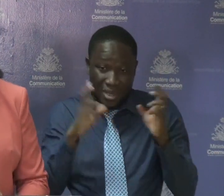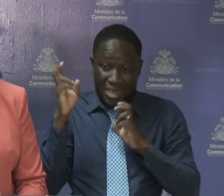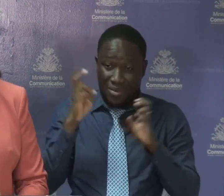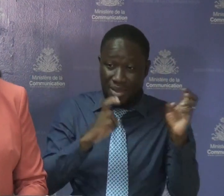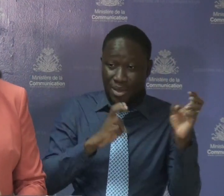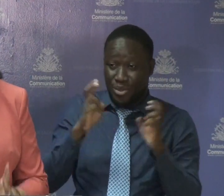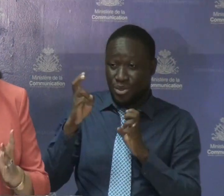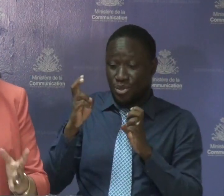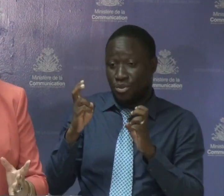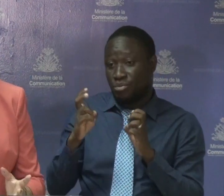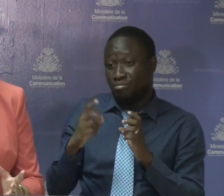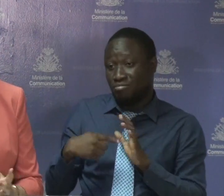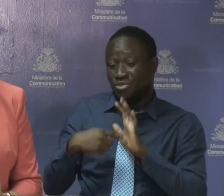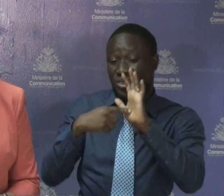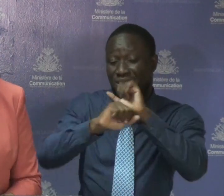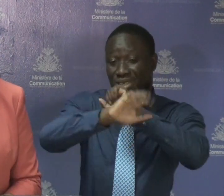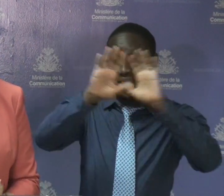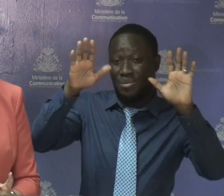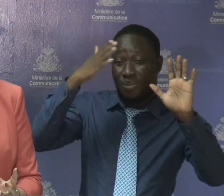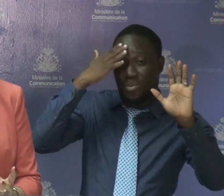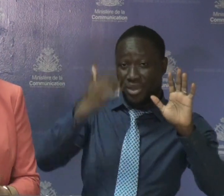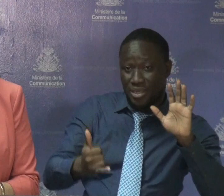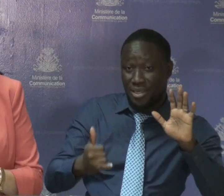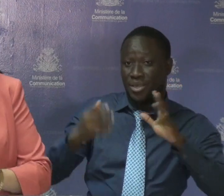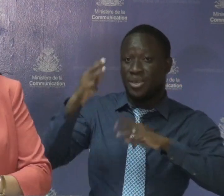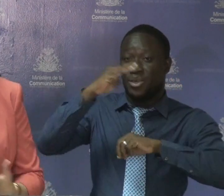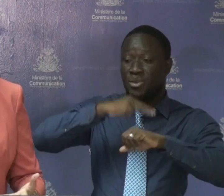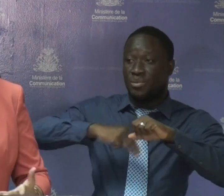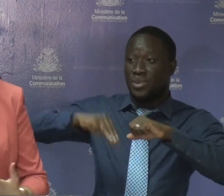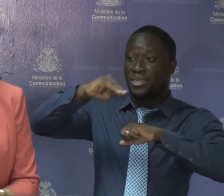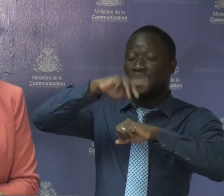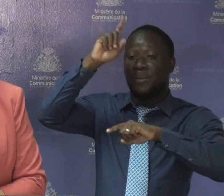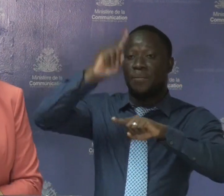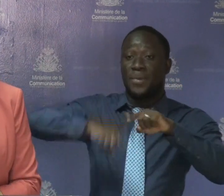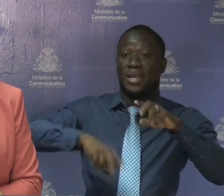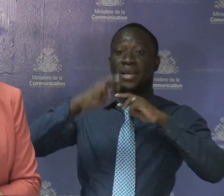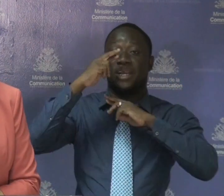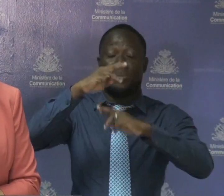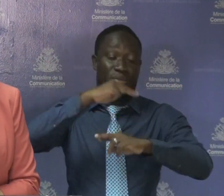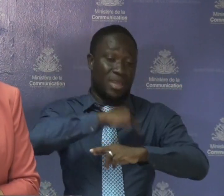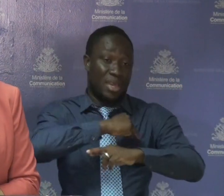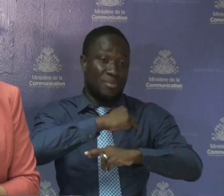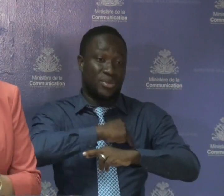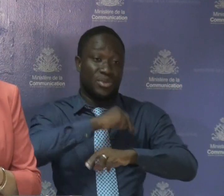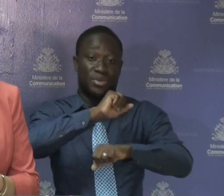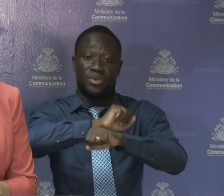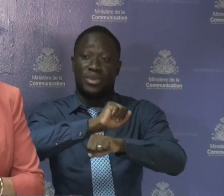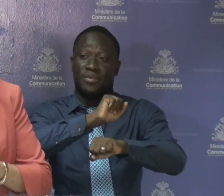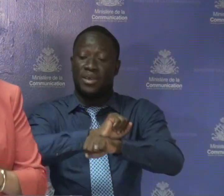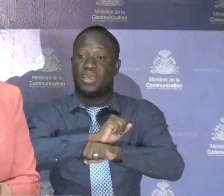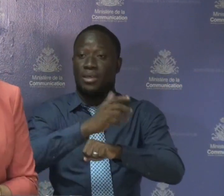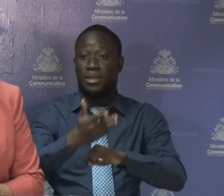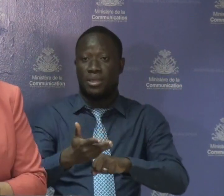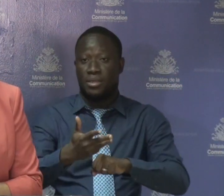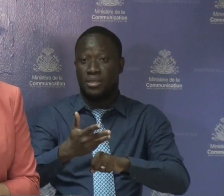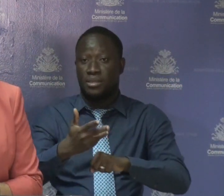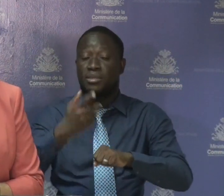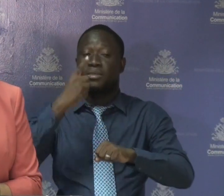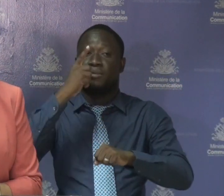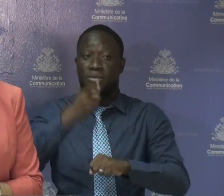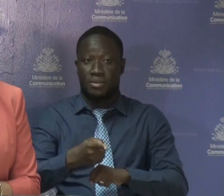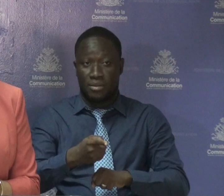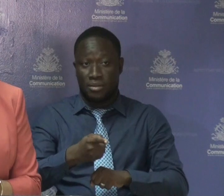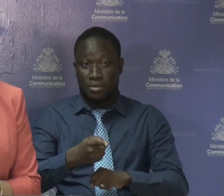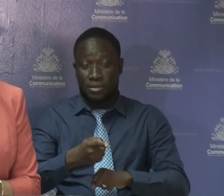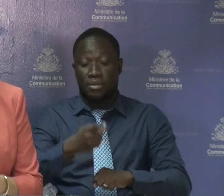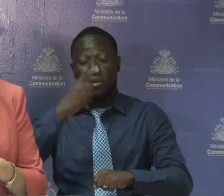nous clairement, pour qui ça que le ministère touriste, je ne veux dire, il n'y a pas qu'à répondre à mission et attribution. C'est obligatoire.